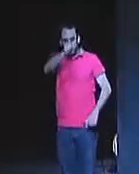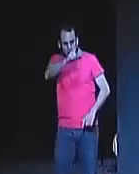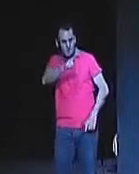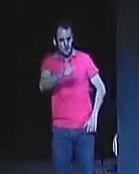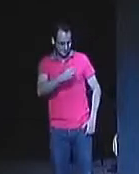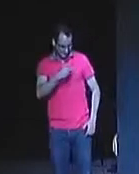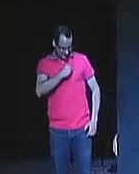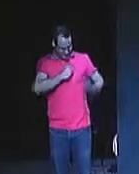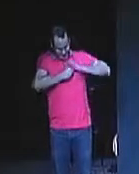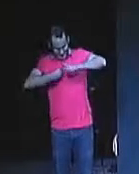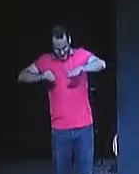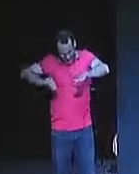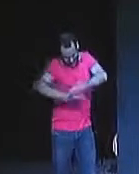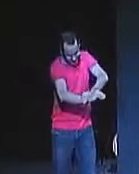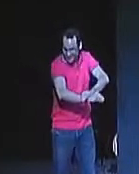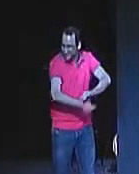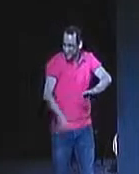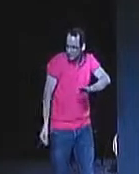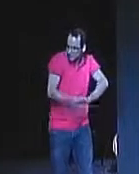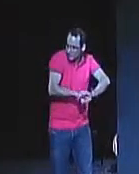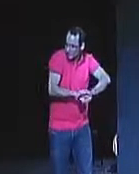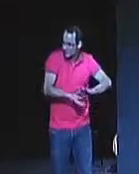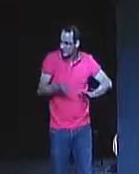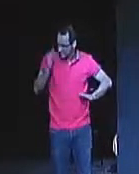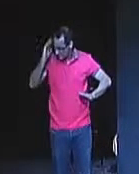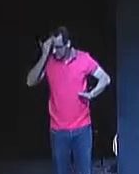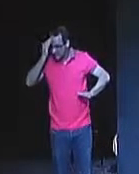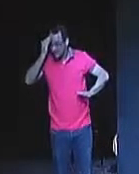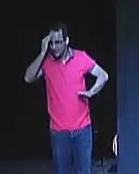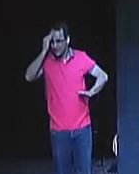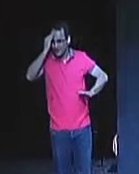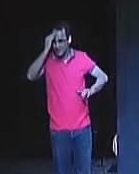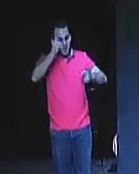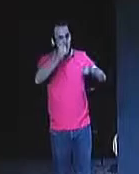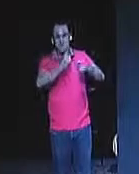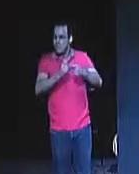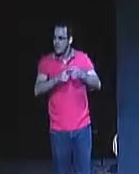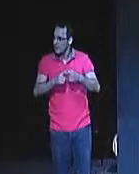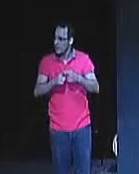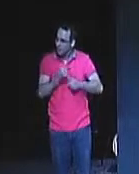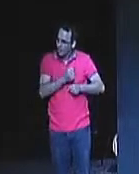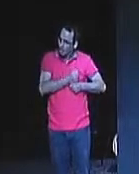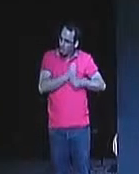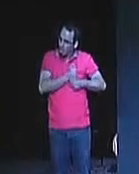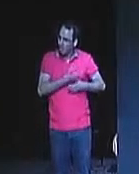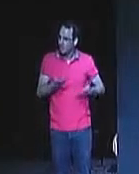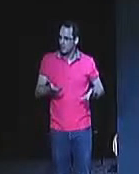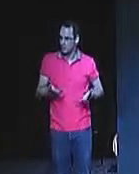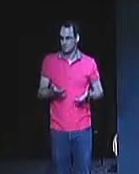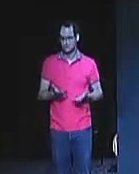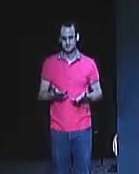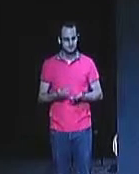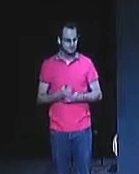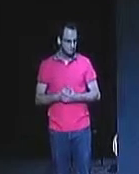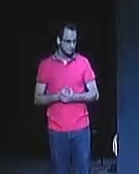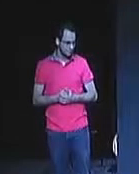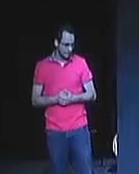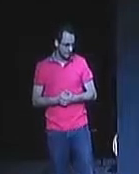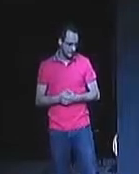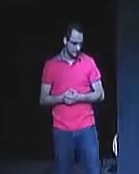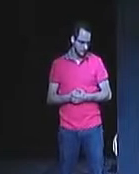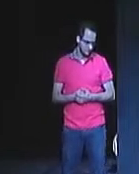mesmos não mais obedecer ao pecado que nós estamos mortos para o pecado paulo então